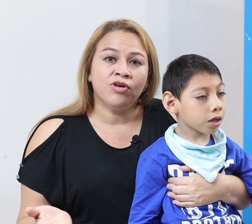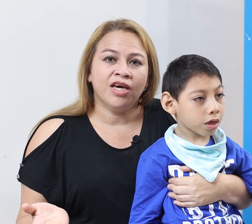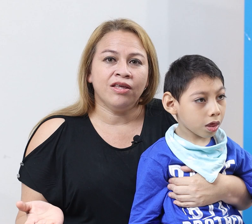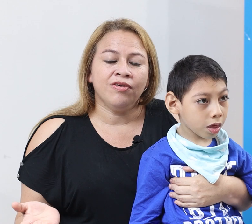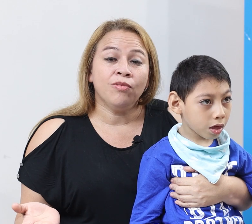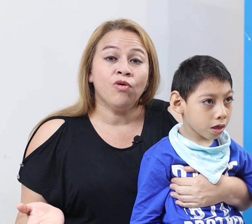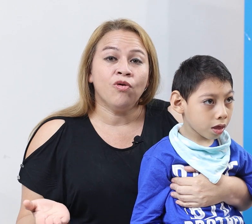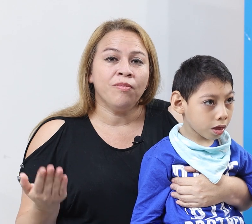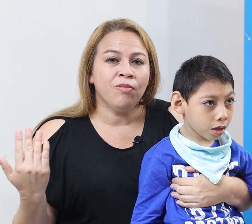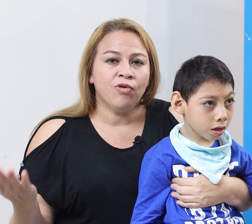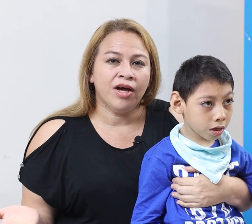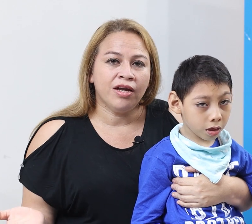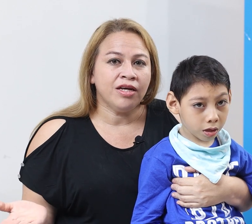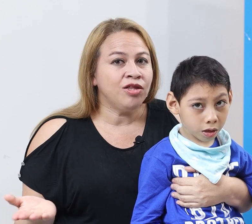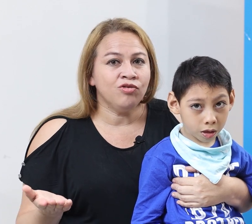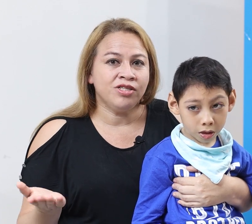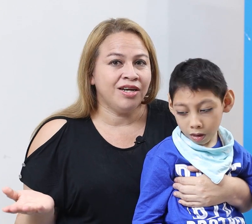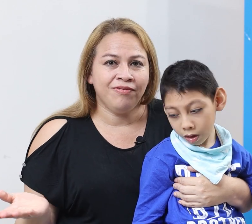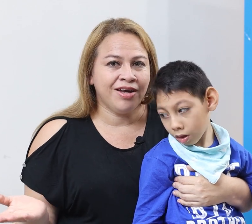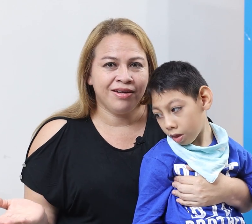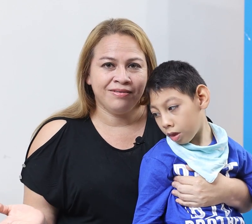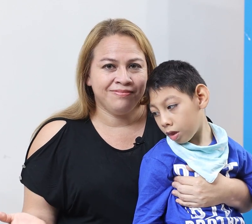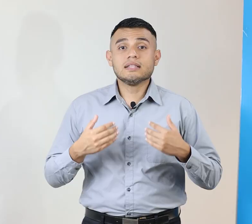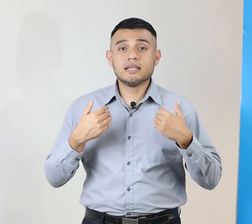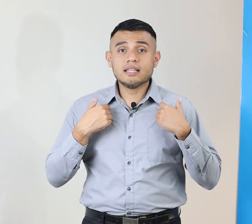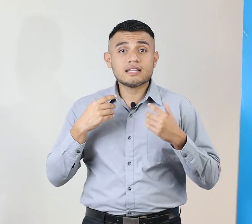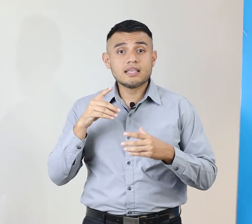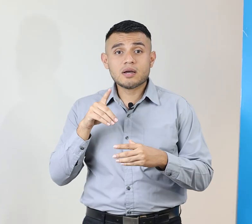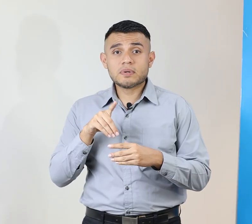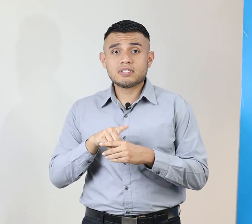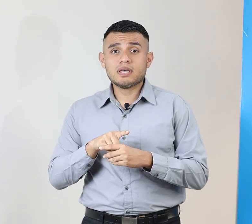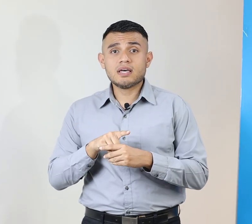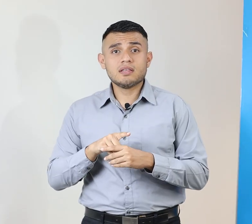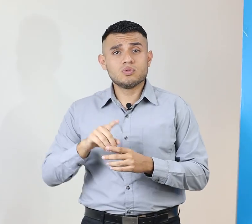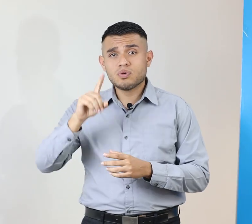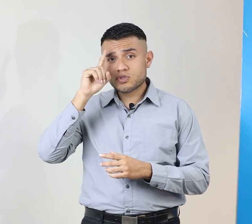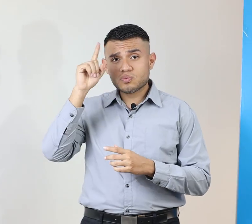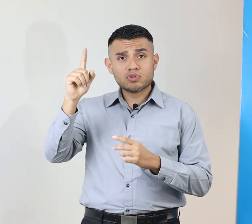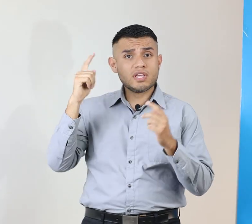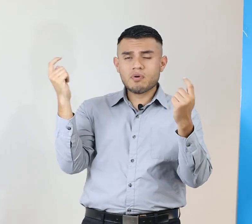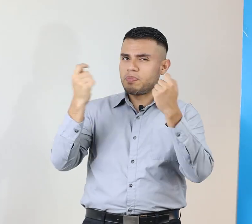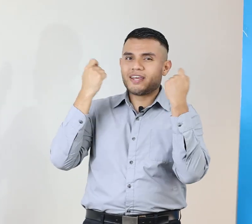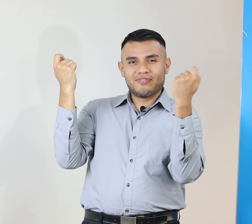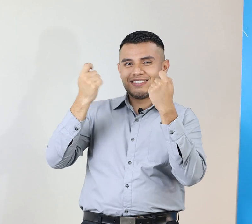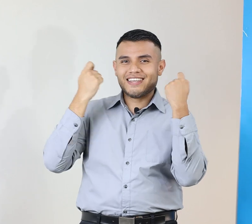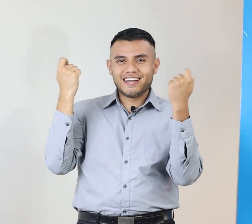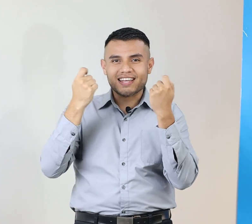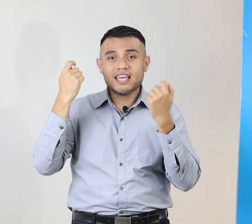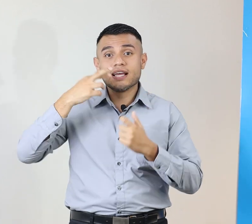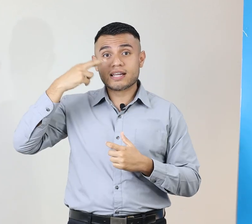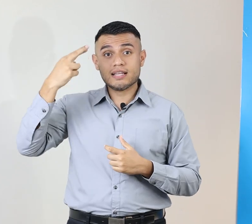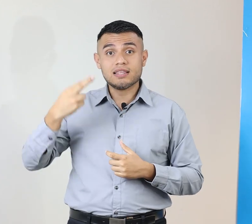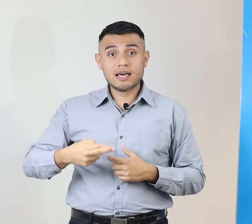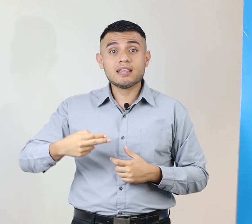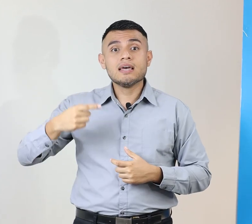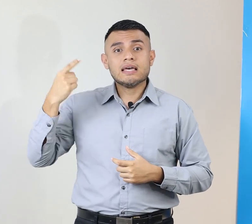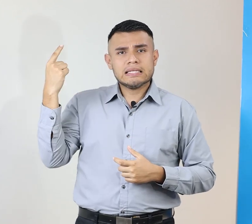qué debemos conmemorar y no celebrar? Tener discapacidad no es un motivo para festejar. En realidad,